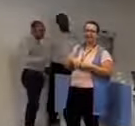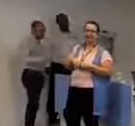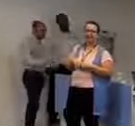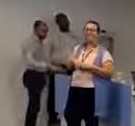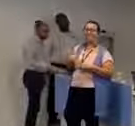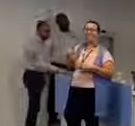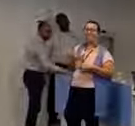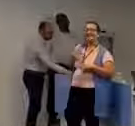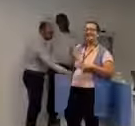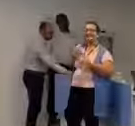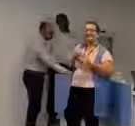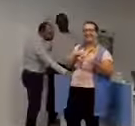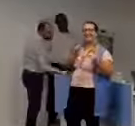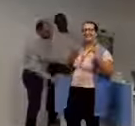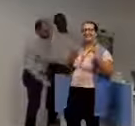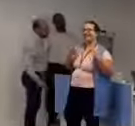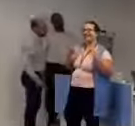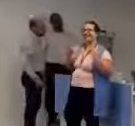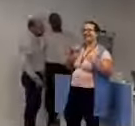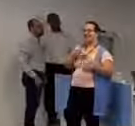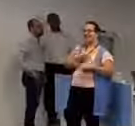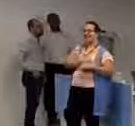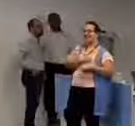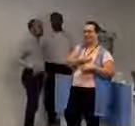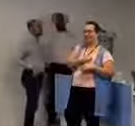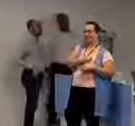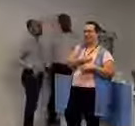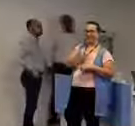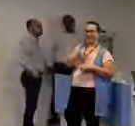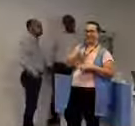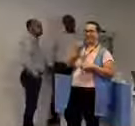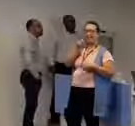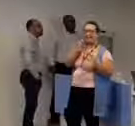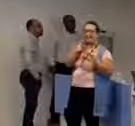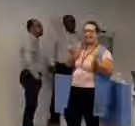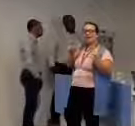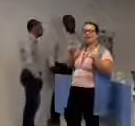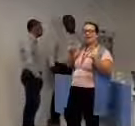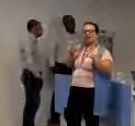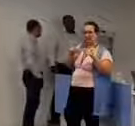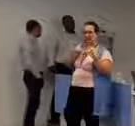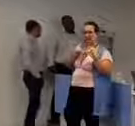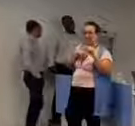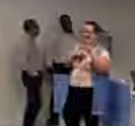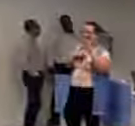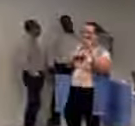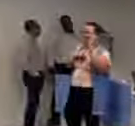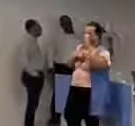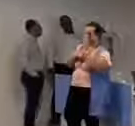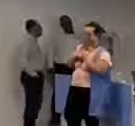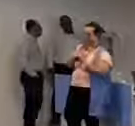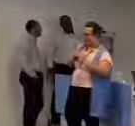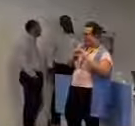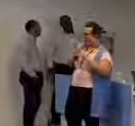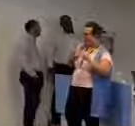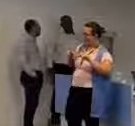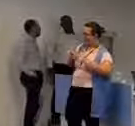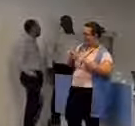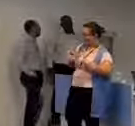Aí tecnologias que infelizmente também pouco aplicadas no Brasil, de high speed machine, de high speed cutting,